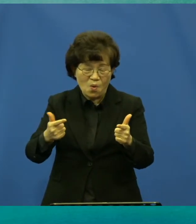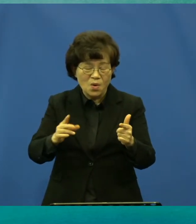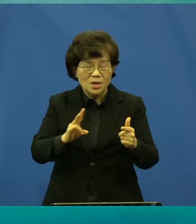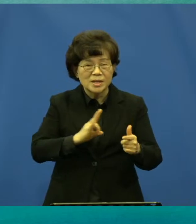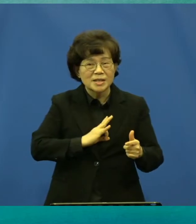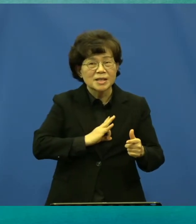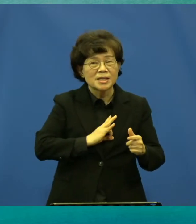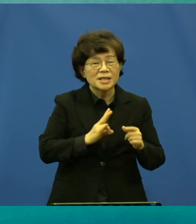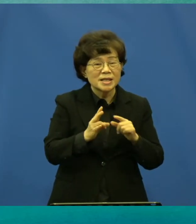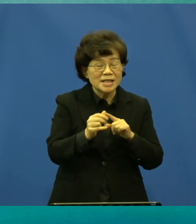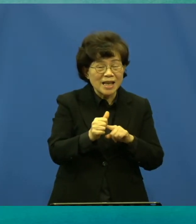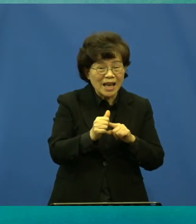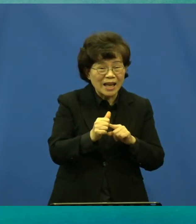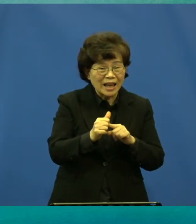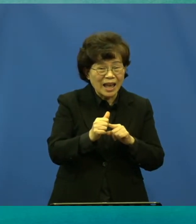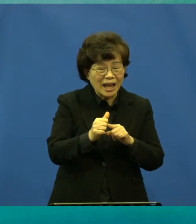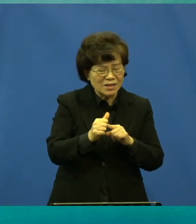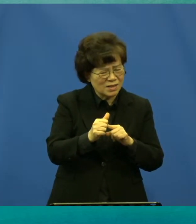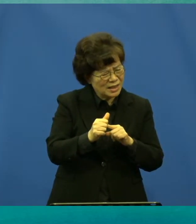선지자에게 왠지 어울리지 않는 단어입니다.